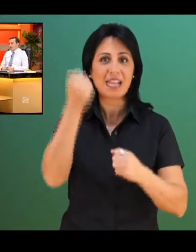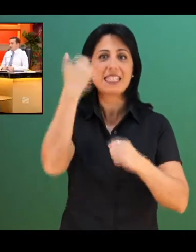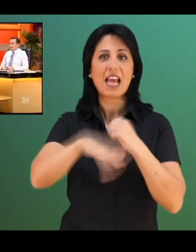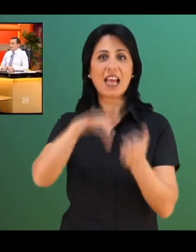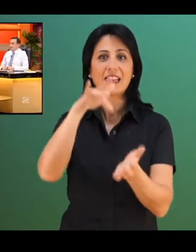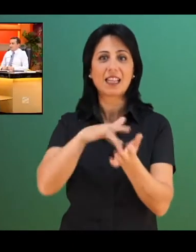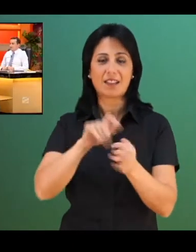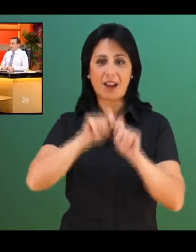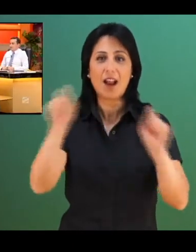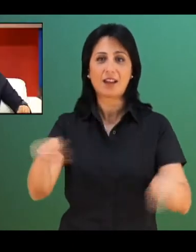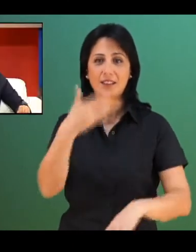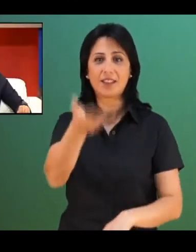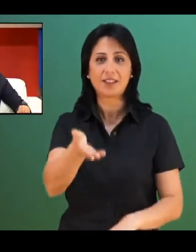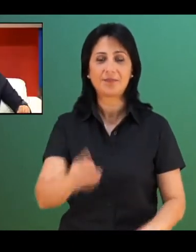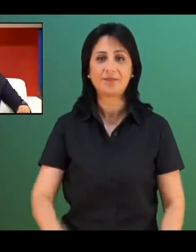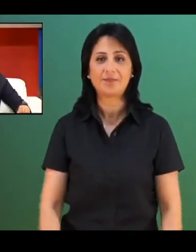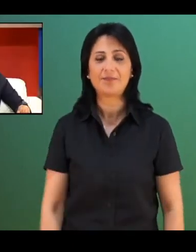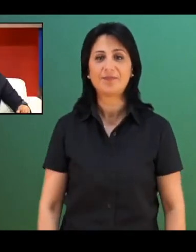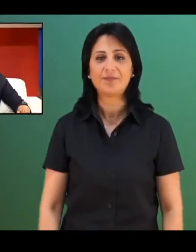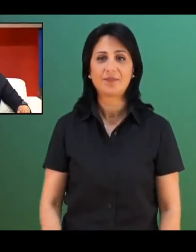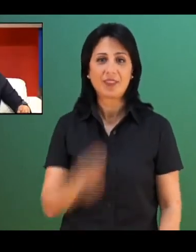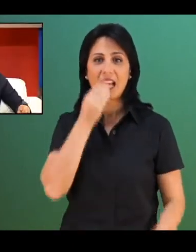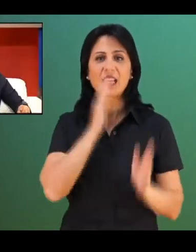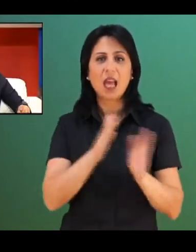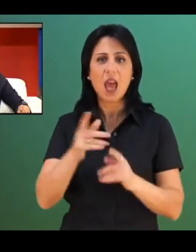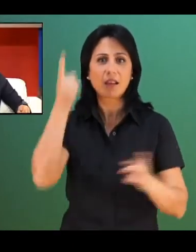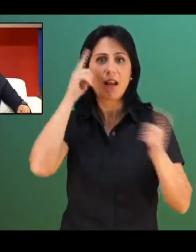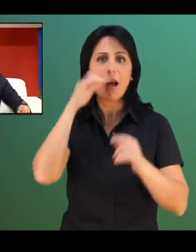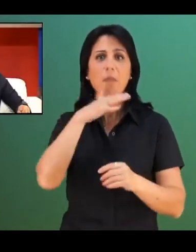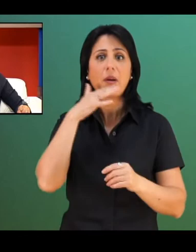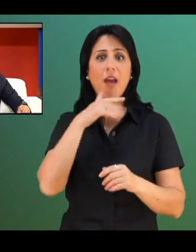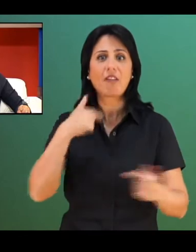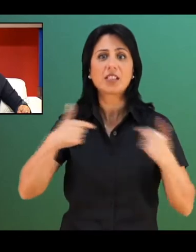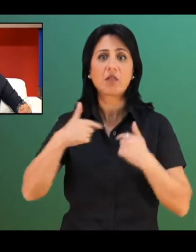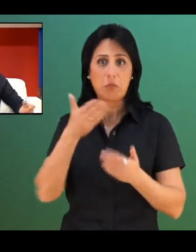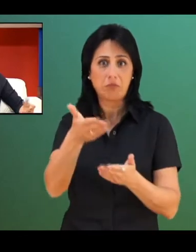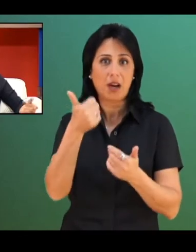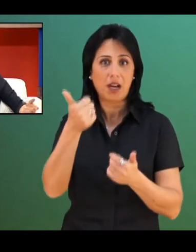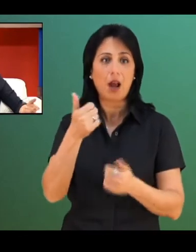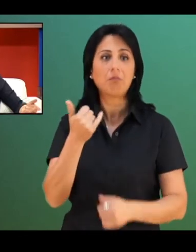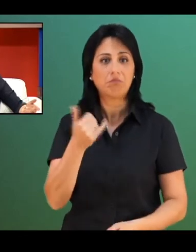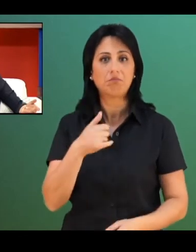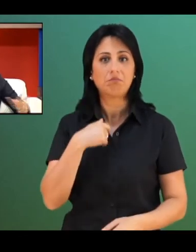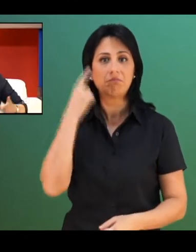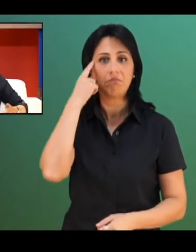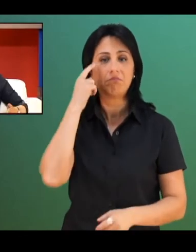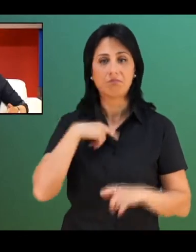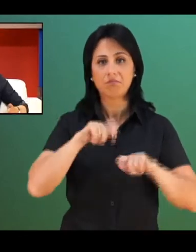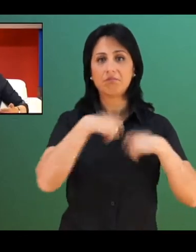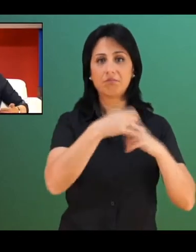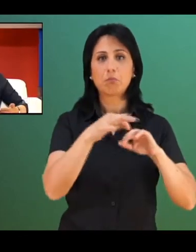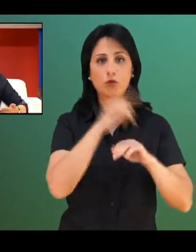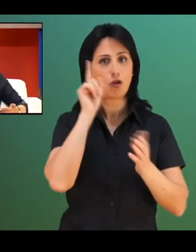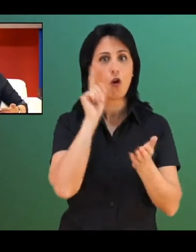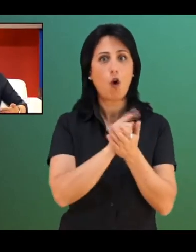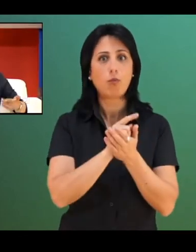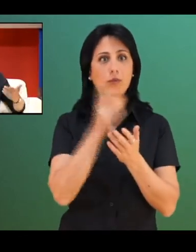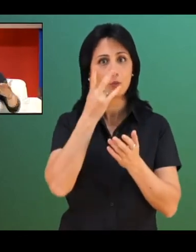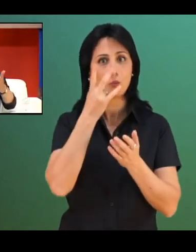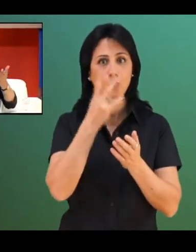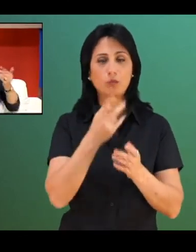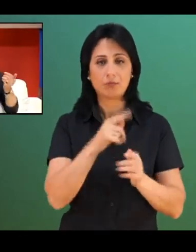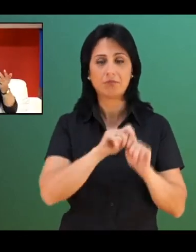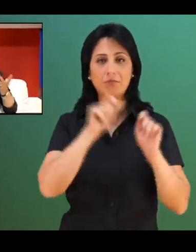მაგარია. სხვათაშორის კაი იდეა მე მაგას გადავცემ, მაგრამ მართლა ძალიან საოცრად დაიკლო, იმიტომ რომ რასაც უყურებ ყველაფერს, ეხა იმ დღეს კატლეტი გავაკეთე,